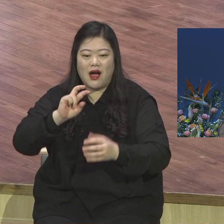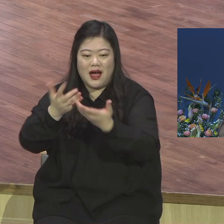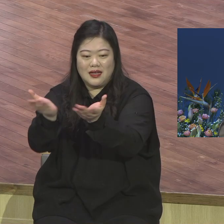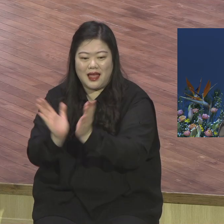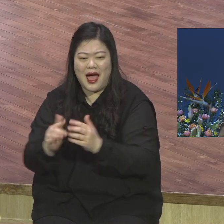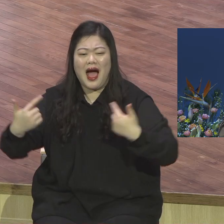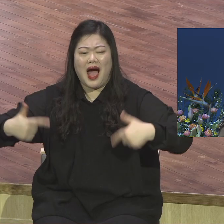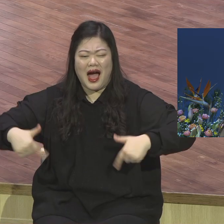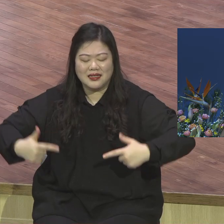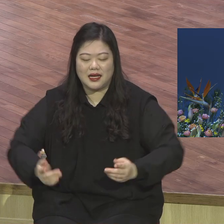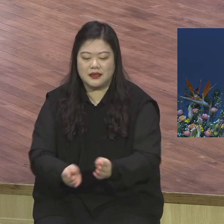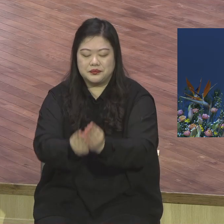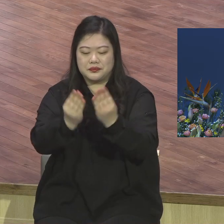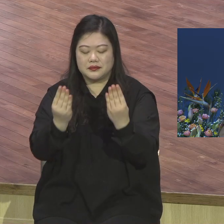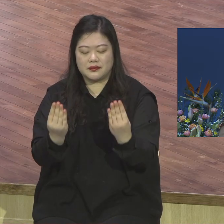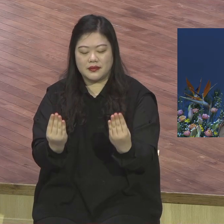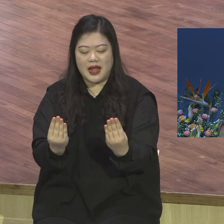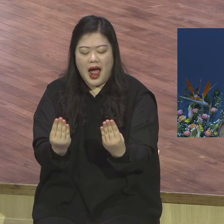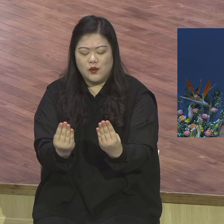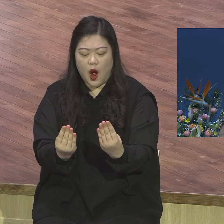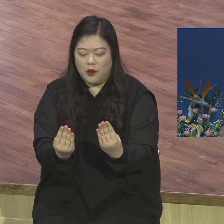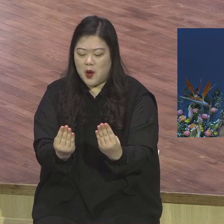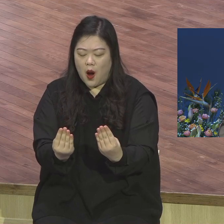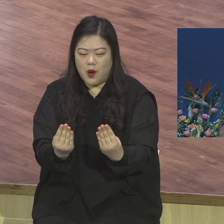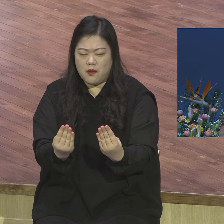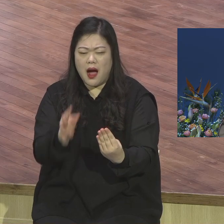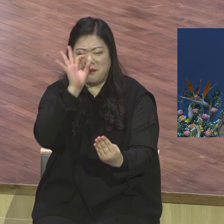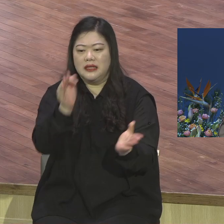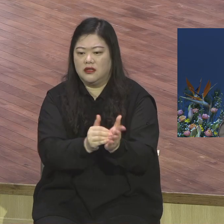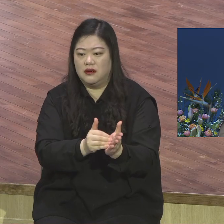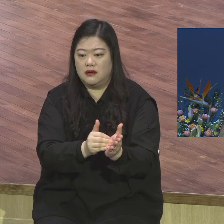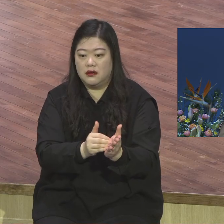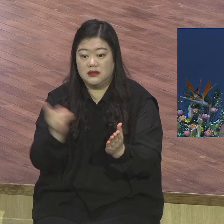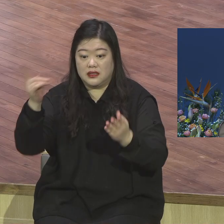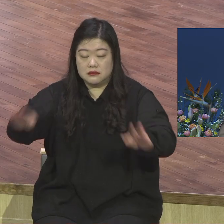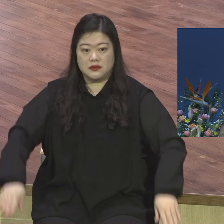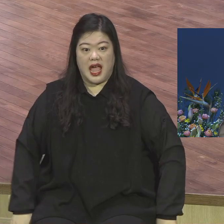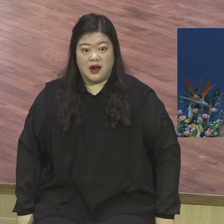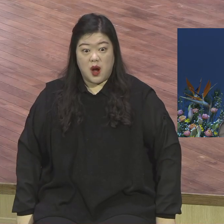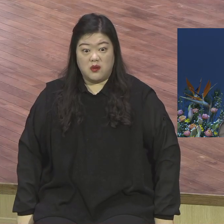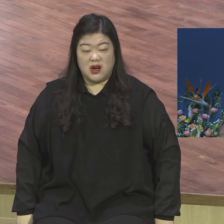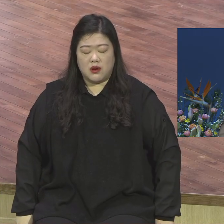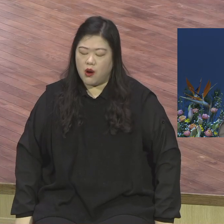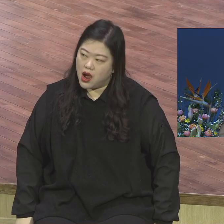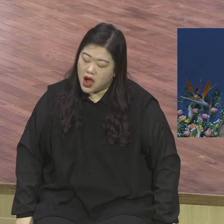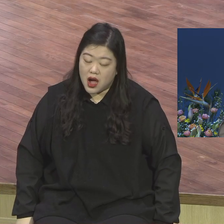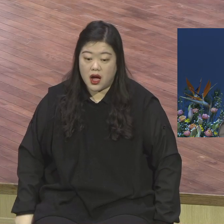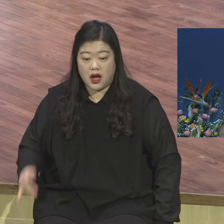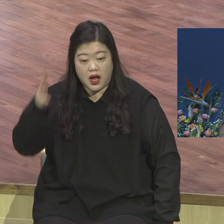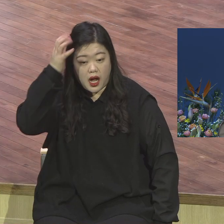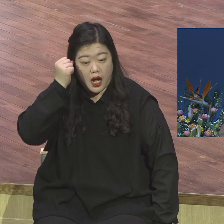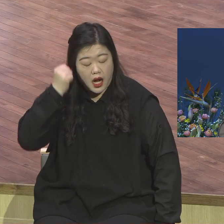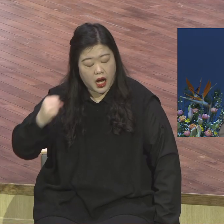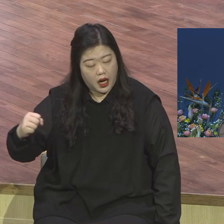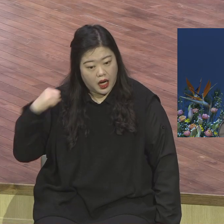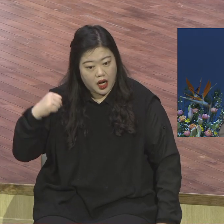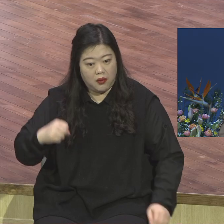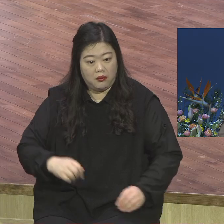없고 지휘자가 악보도 안 보고 지휘하는 걸 본 적이 없어요. 창조적 능력인 줄로